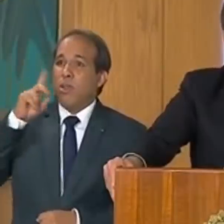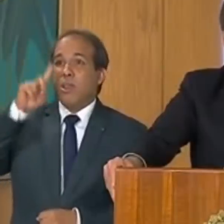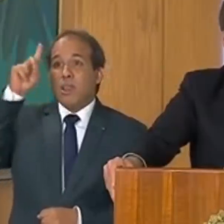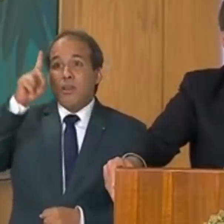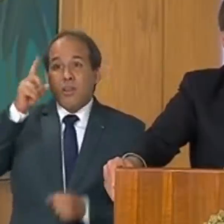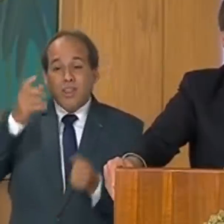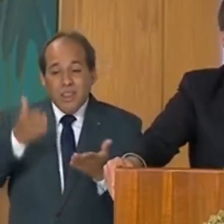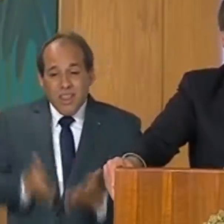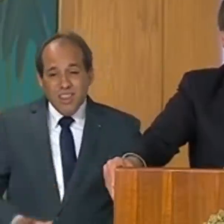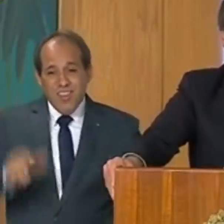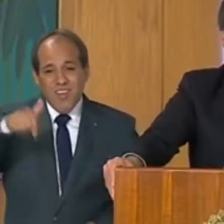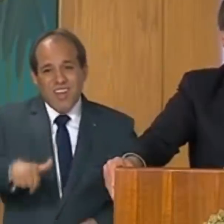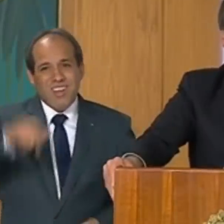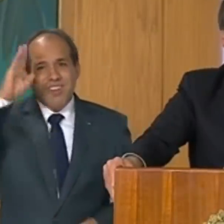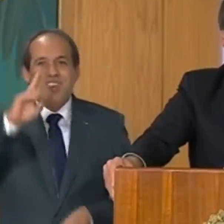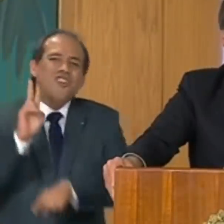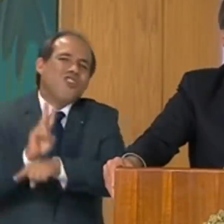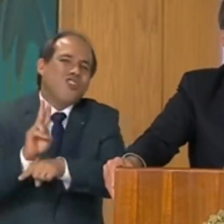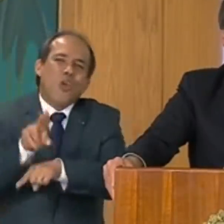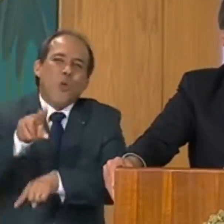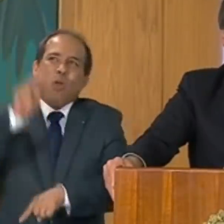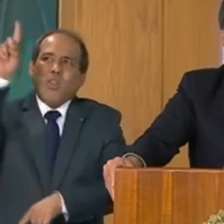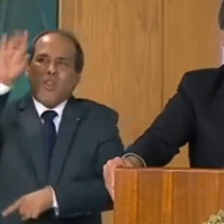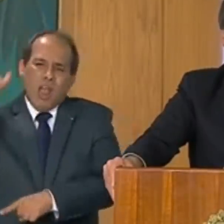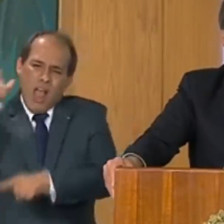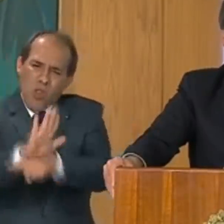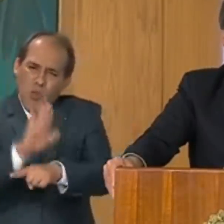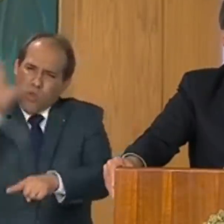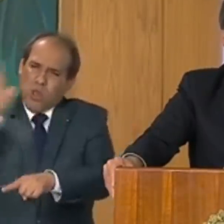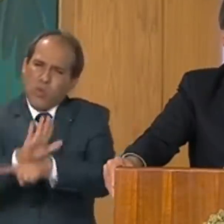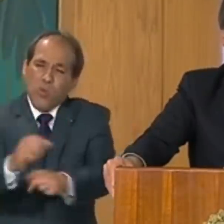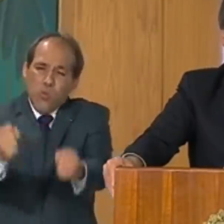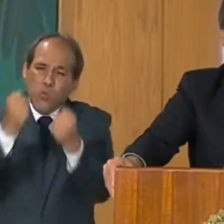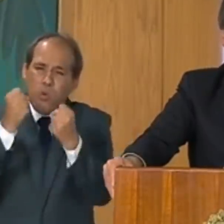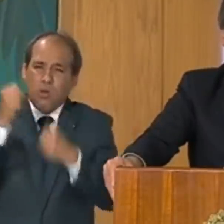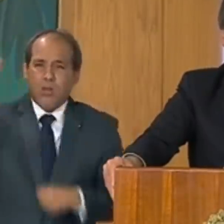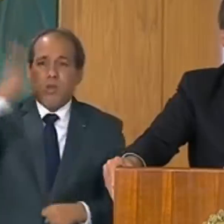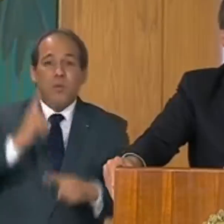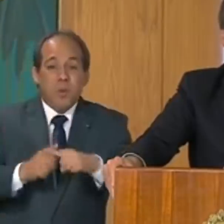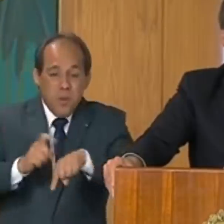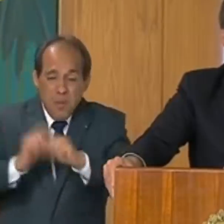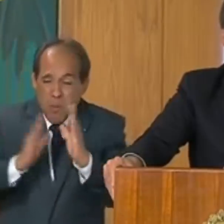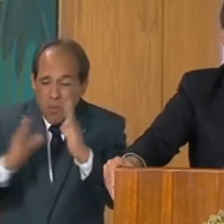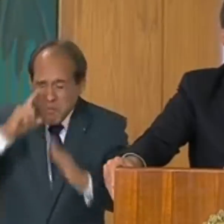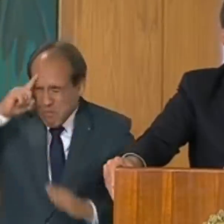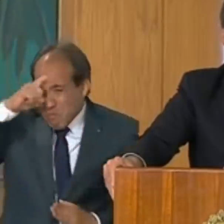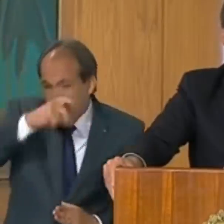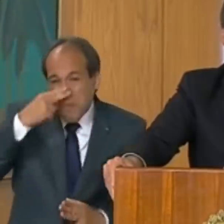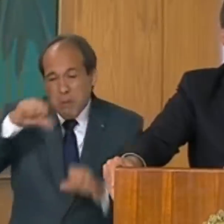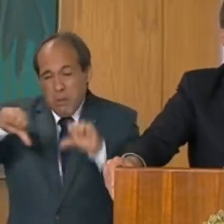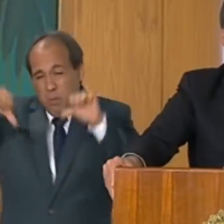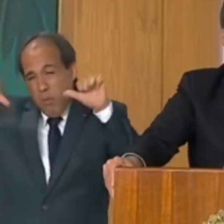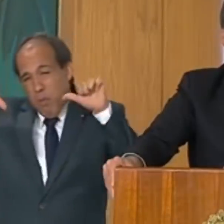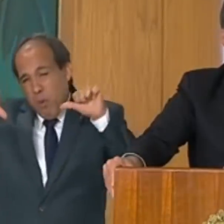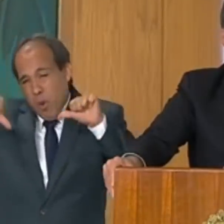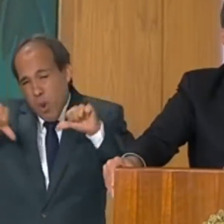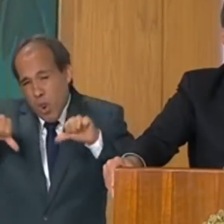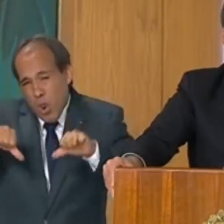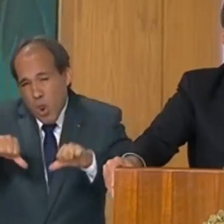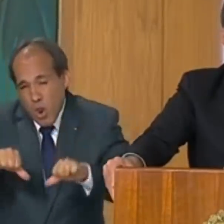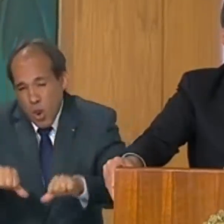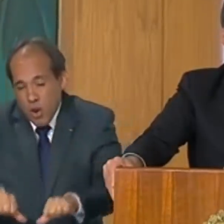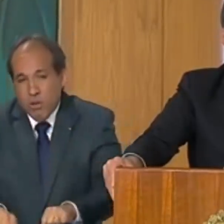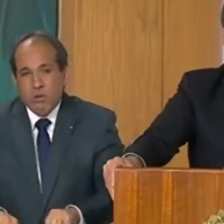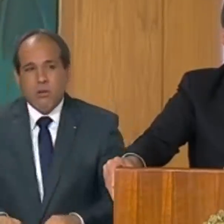Brasil, que nos momentos mais difíceis, quando a gente está a um passo do abismo, e o